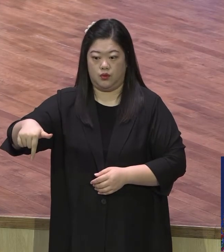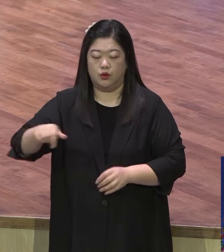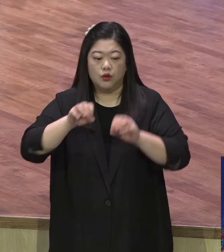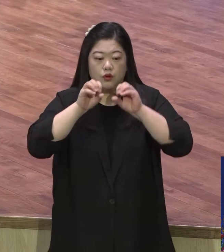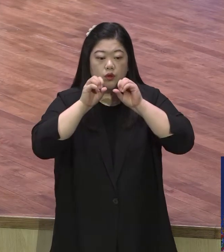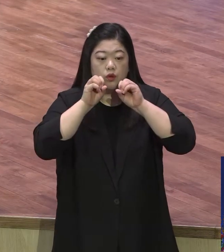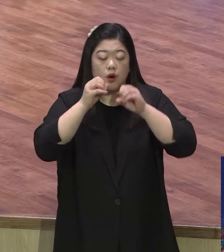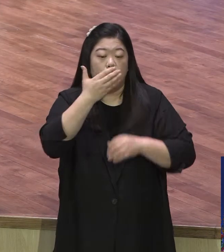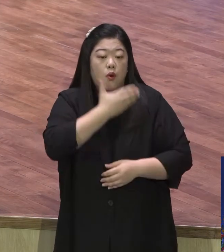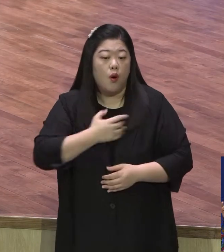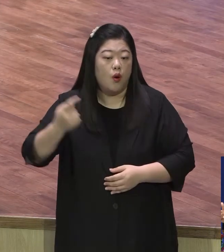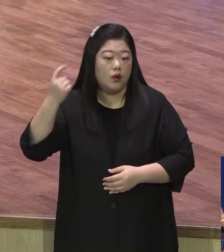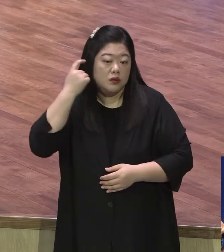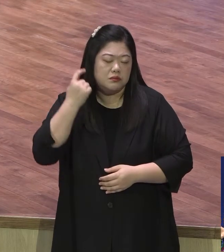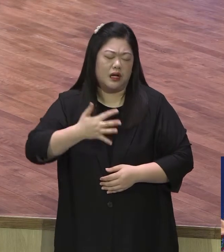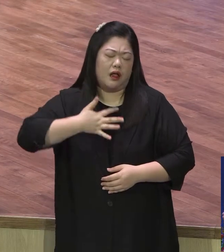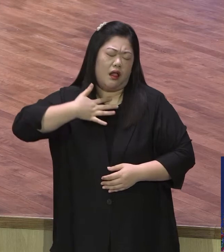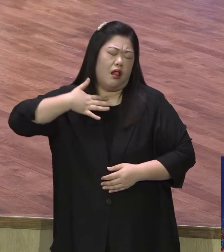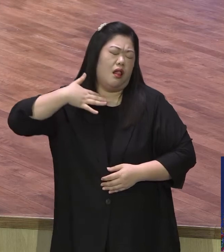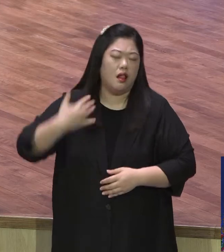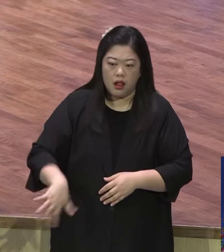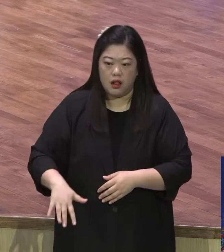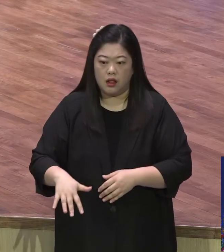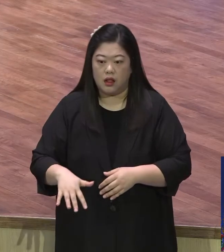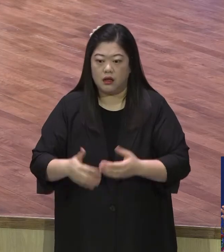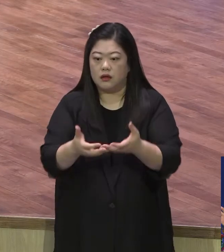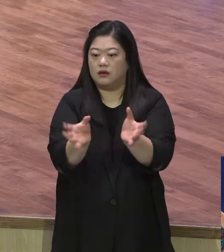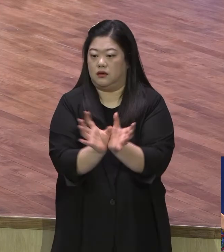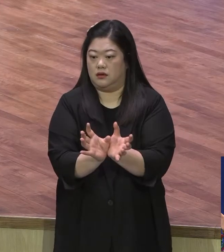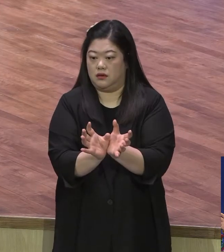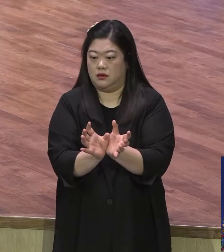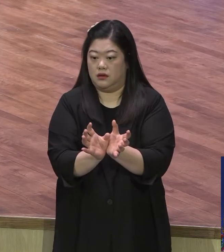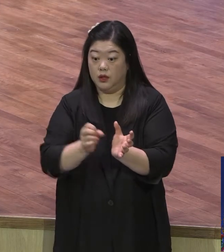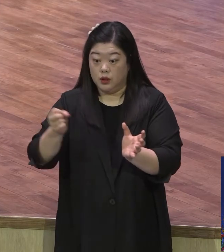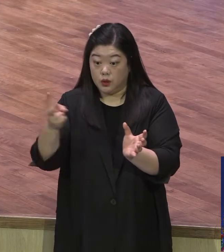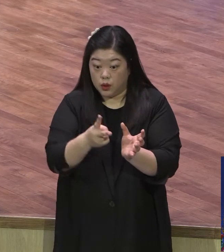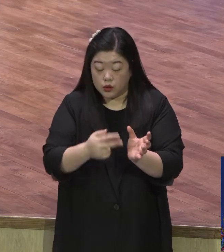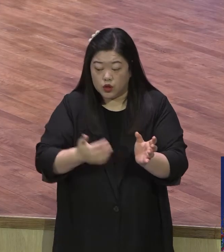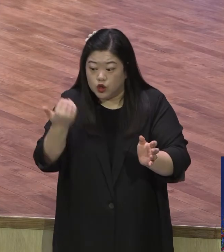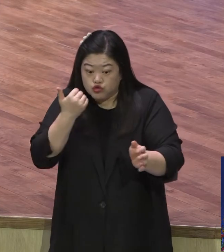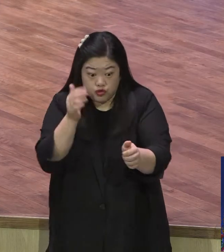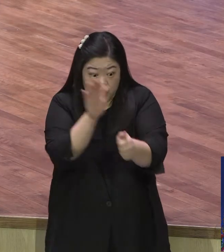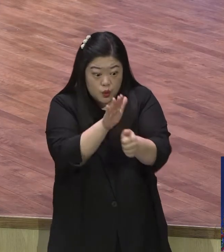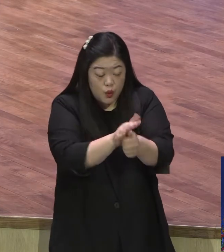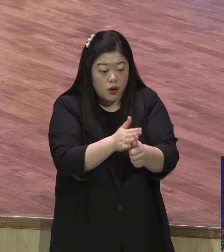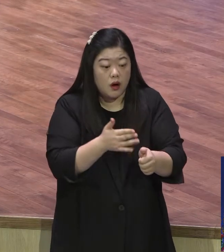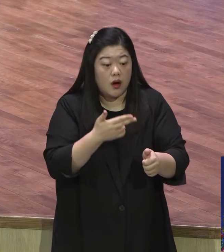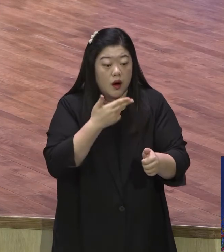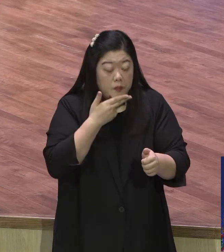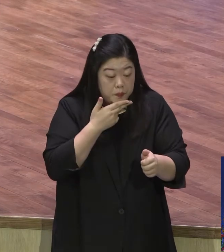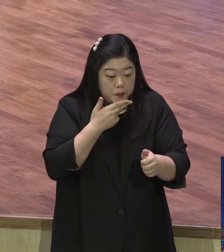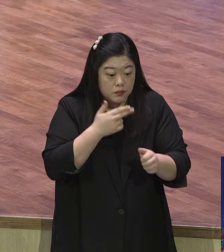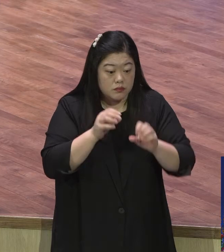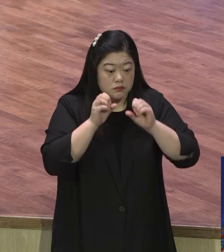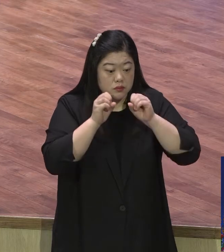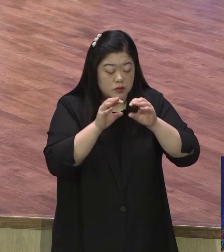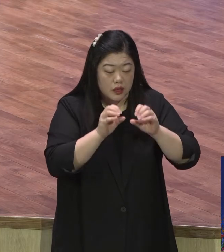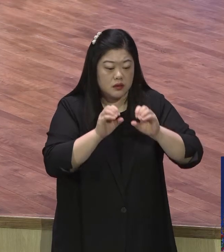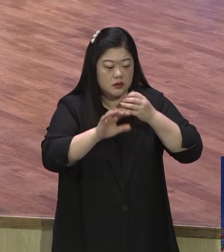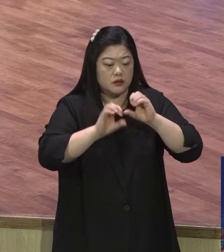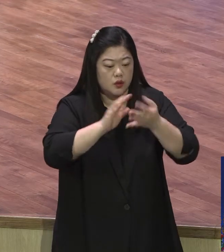종족은 다른 나라의 도움이 없이는 스스로 보금화가 될 수 없는 그런 나라를 말합니다. 기독교